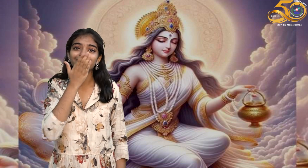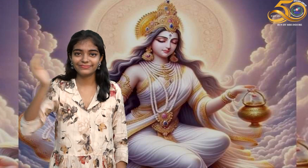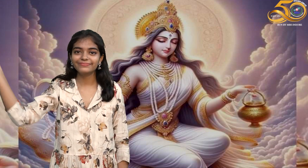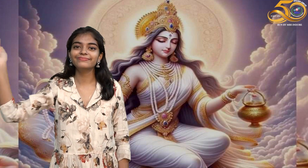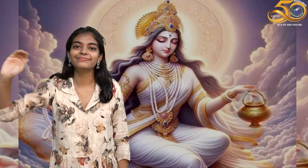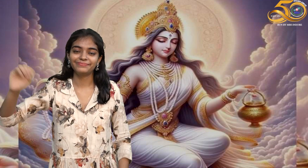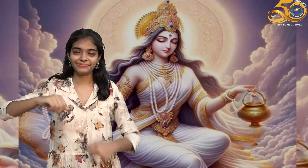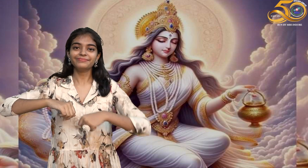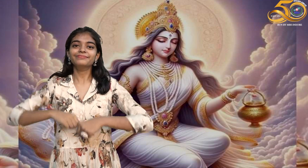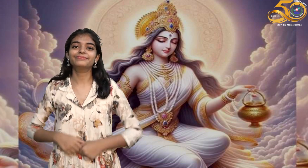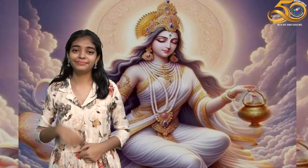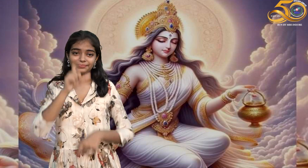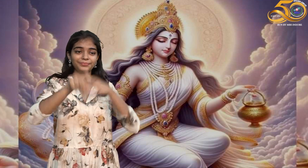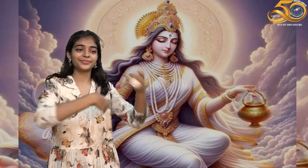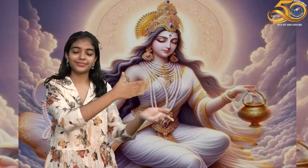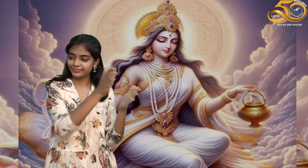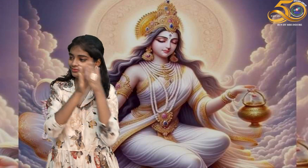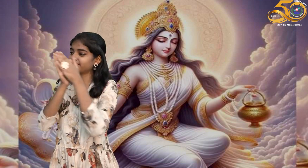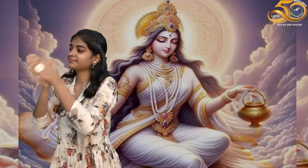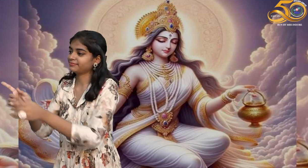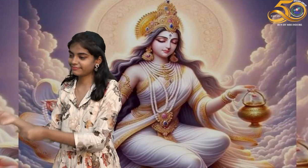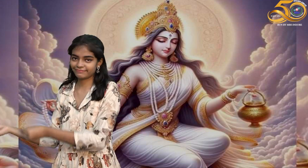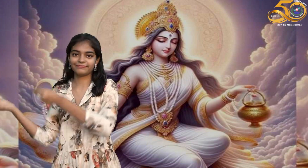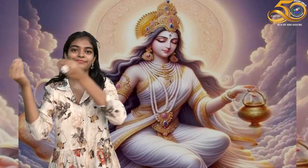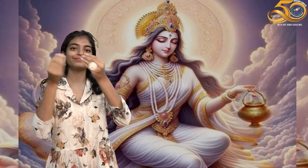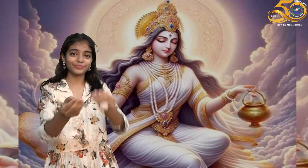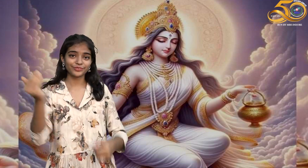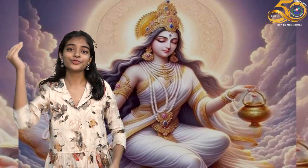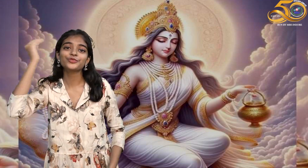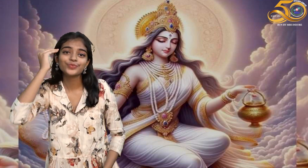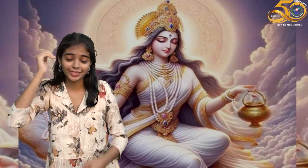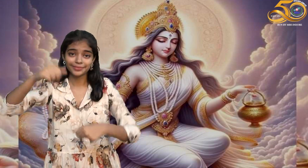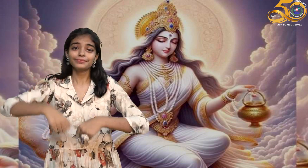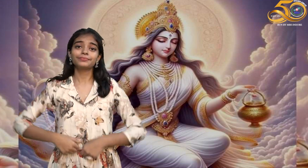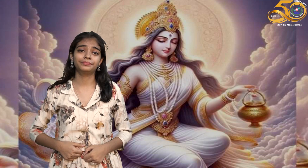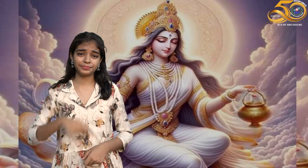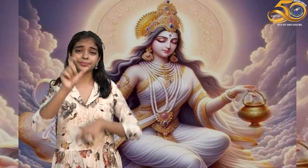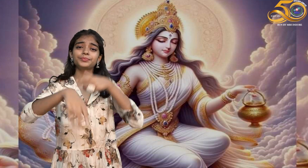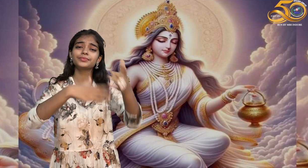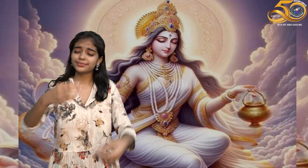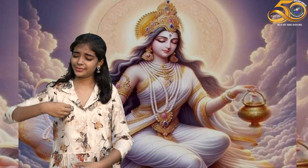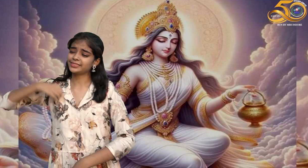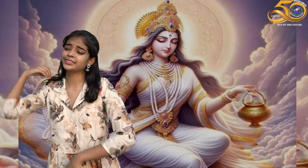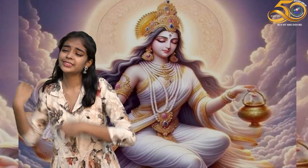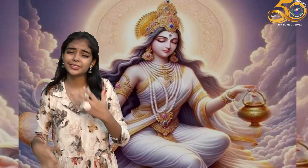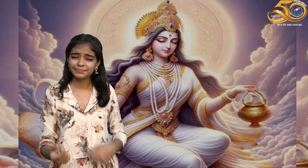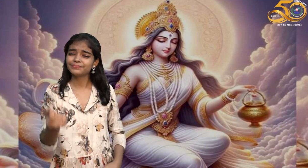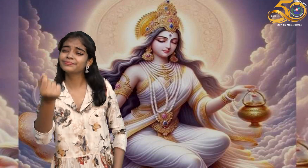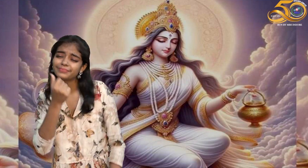और शिवजे की सदेव ही आराधना करती रही वे हमें बुद्धिमत्ता, शक्ति और